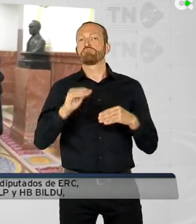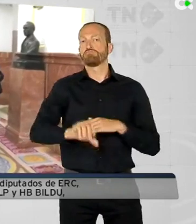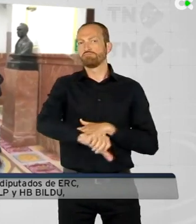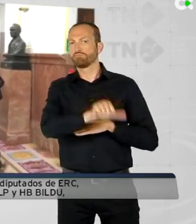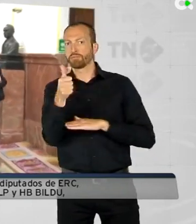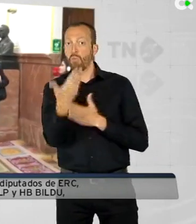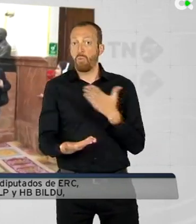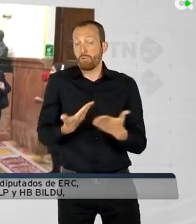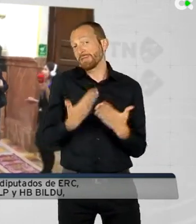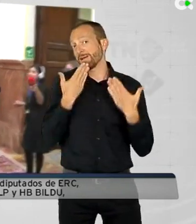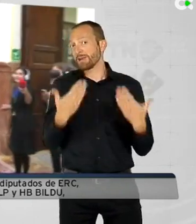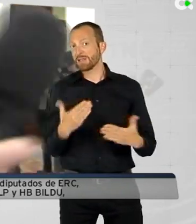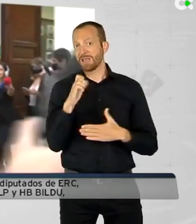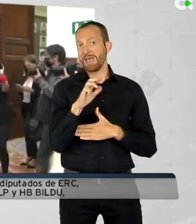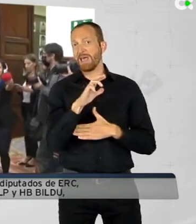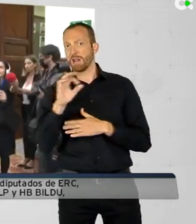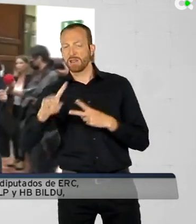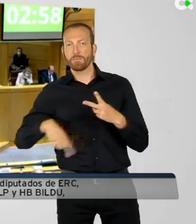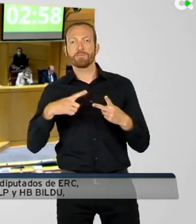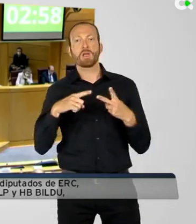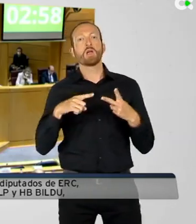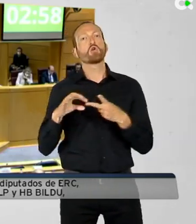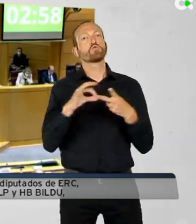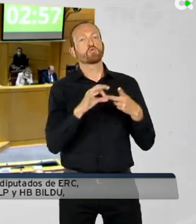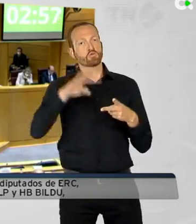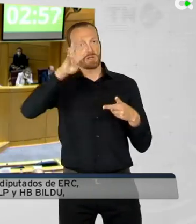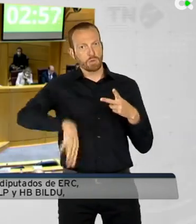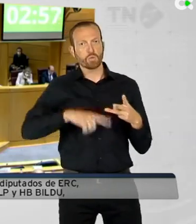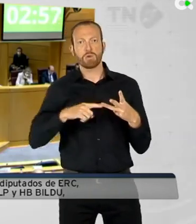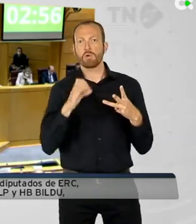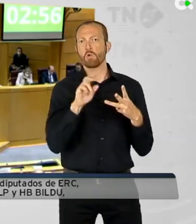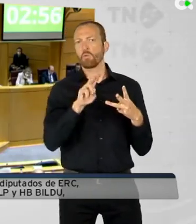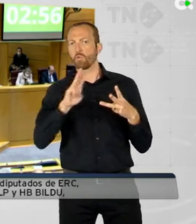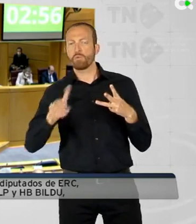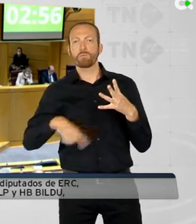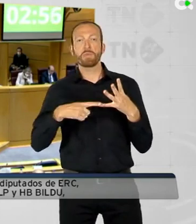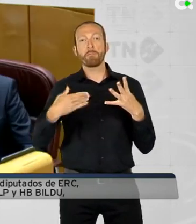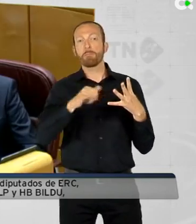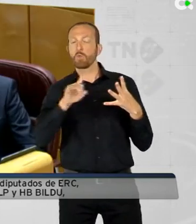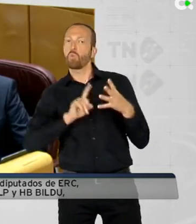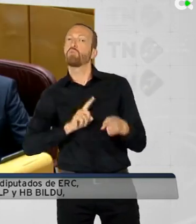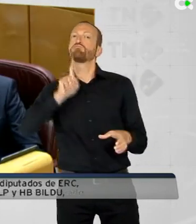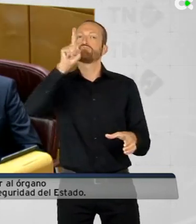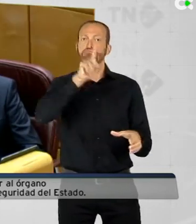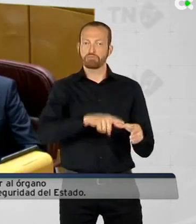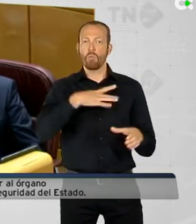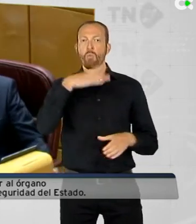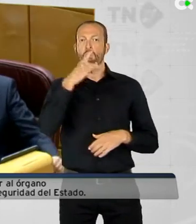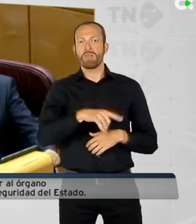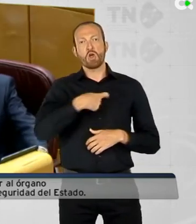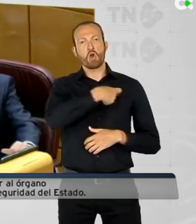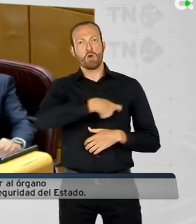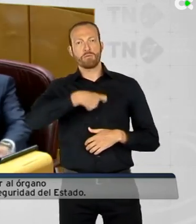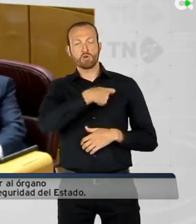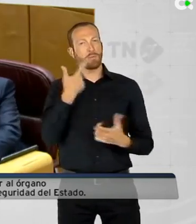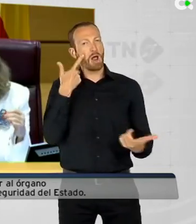la propuesta que permitirá a los diputados de Esquerra Republicana de Cataluña, Junts, la CUP y EH Bildu fiscalizar al órgano